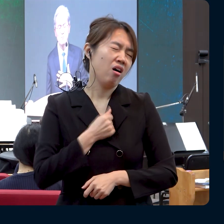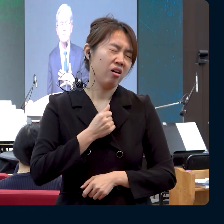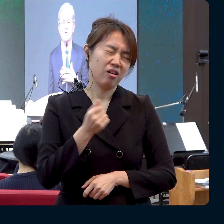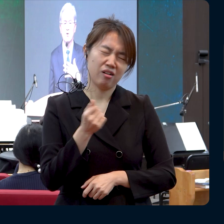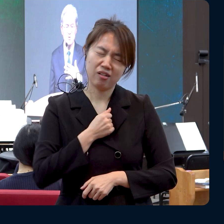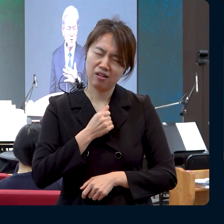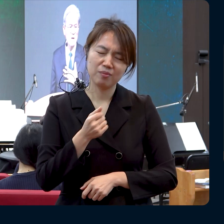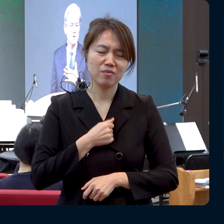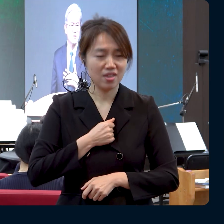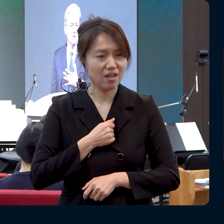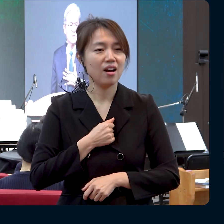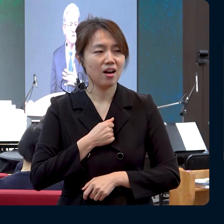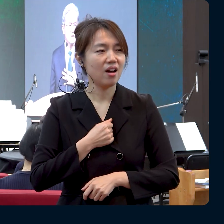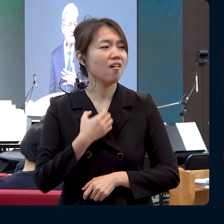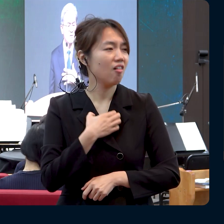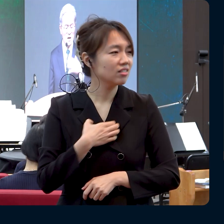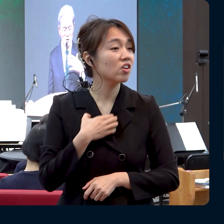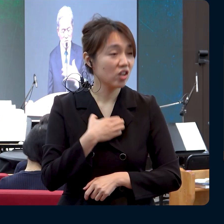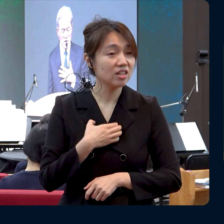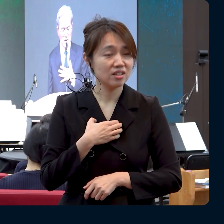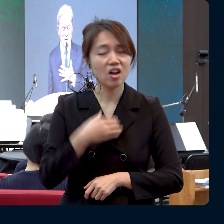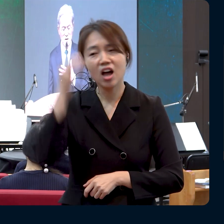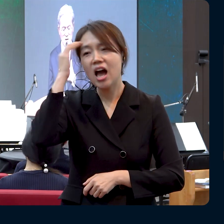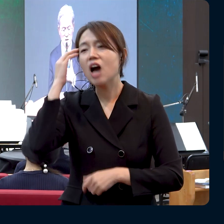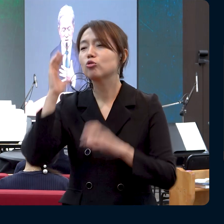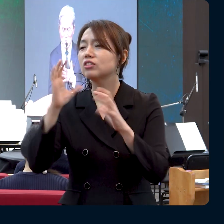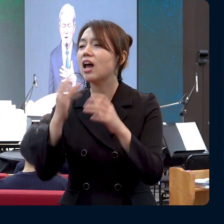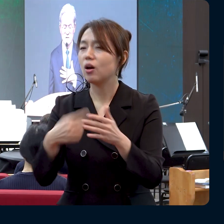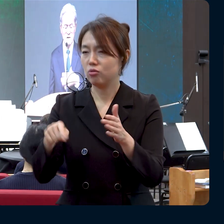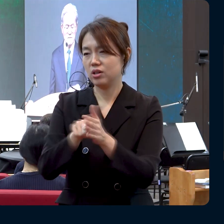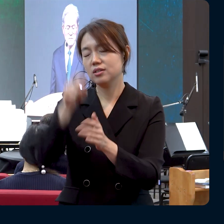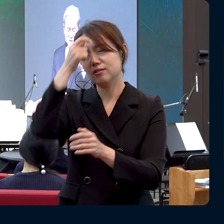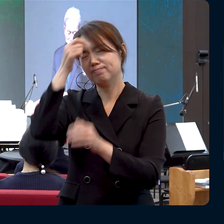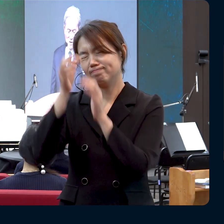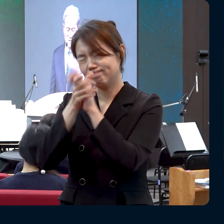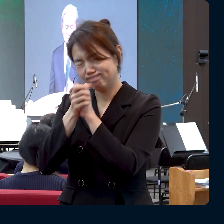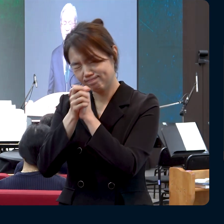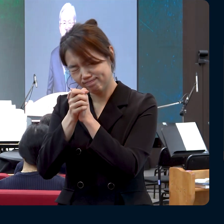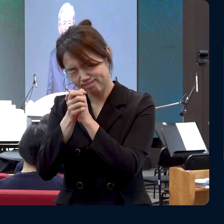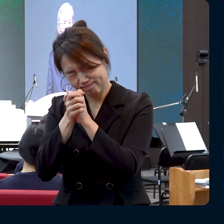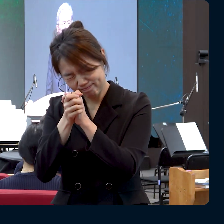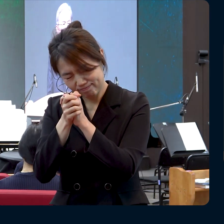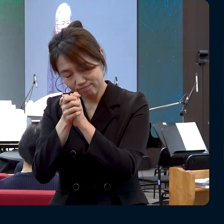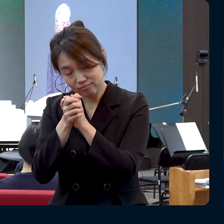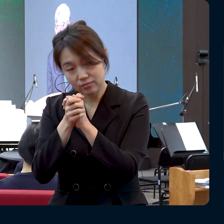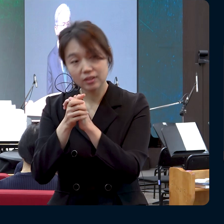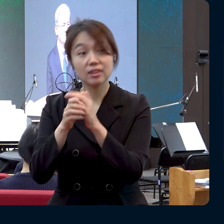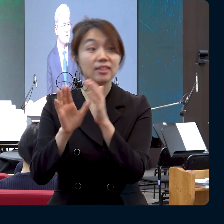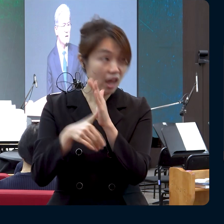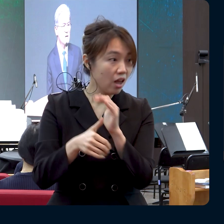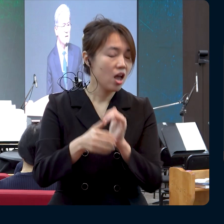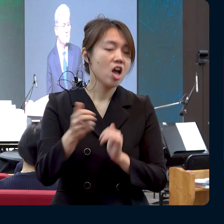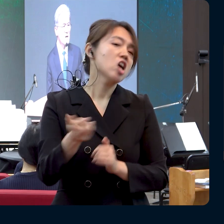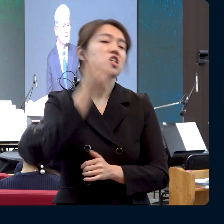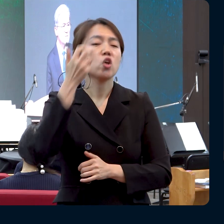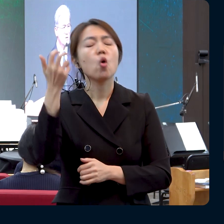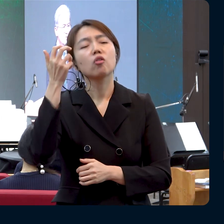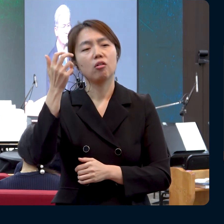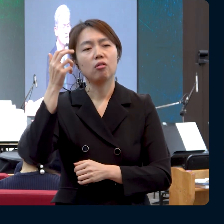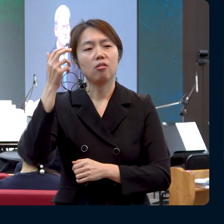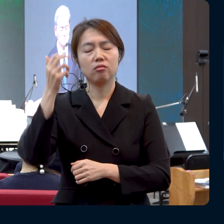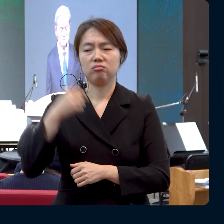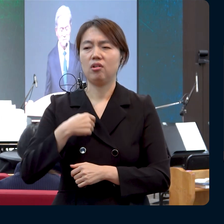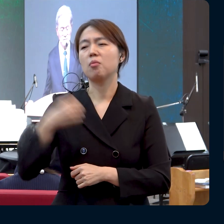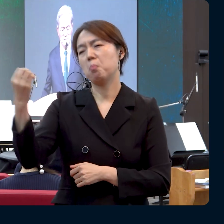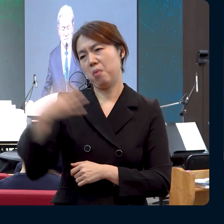마음으로 걱정을 하면서 그래서 나라를 위해 기도하는데, 그때 성령께서 제게 이렇게